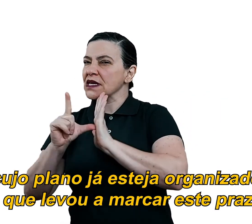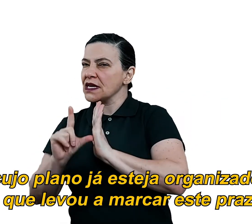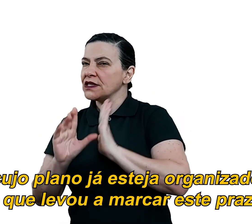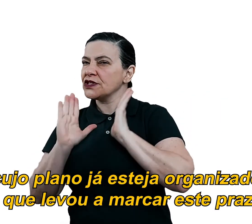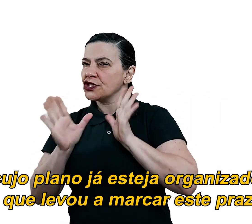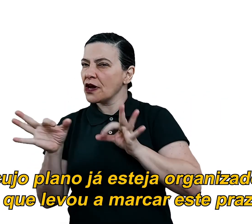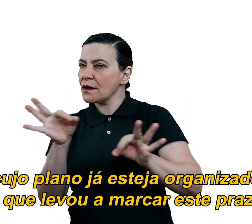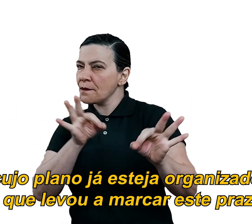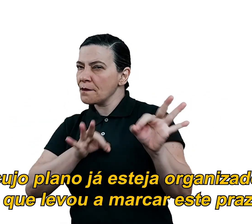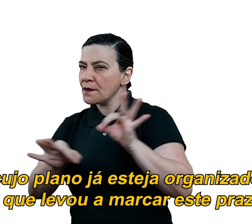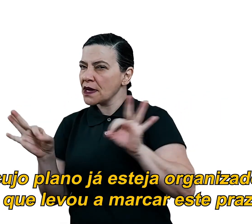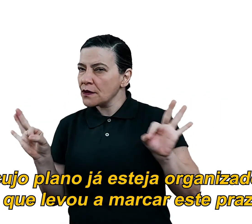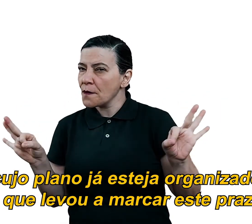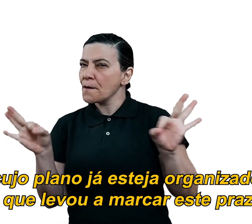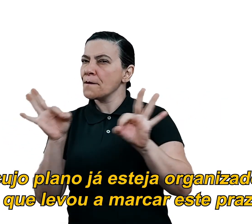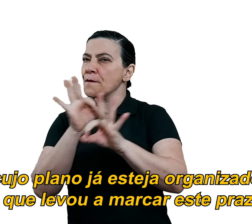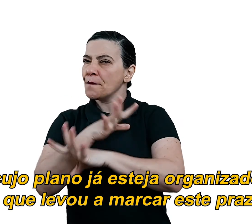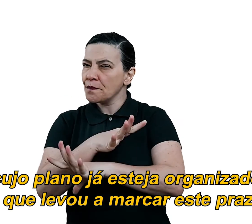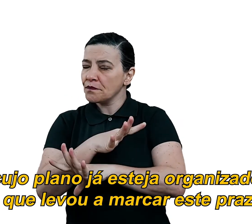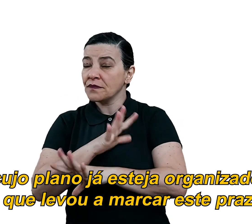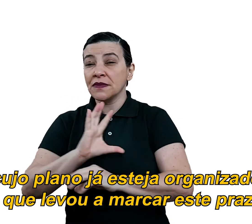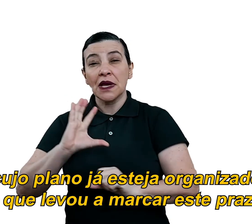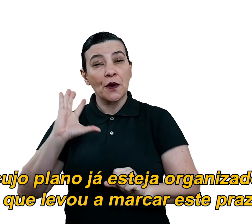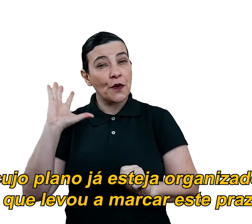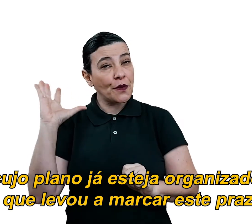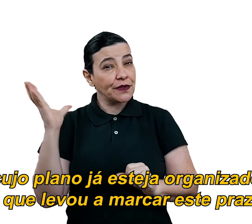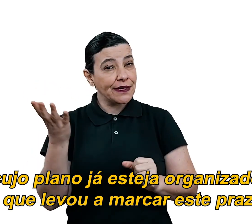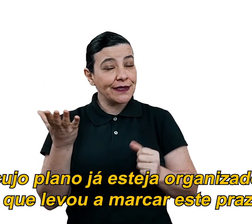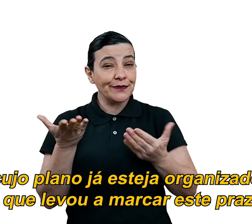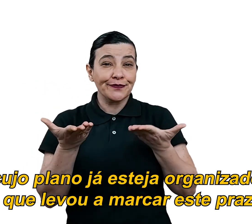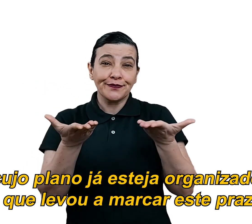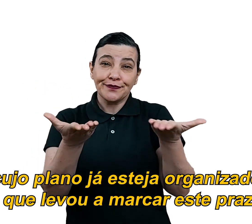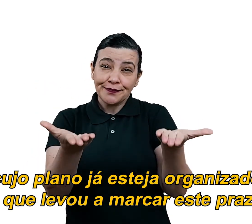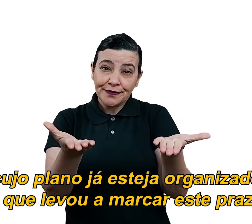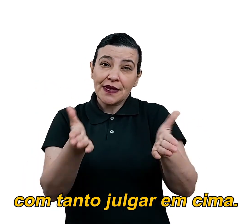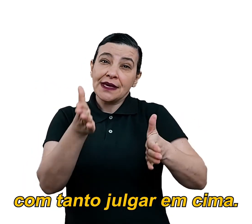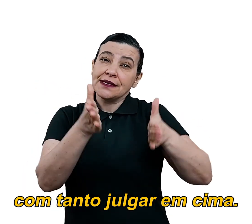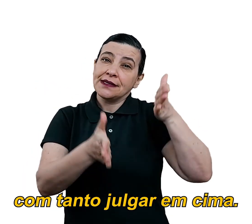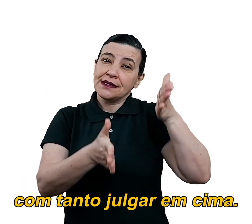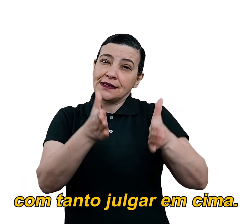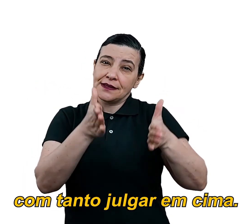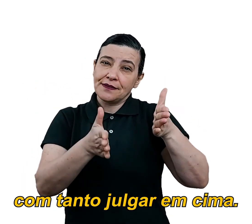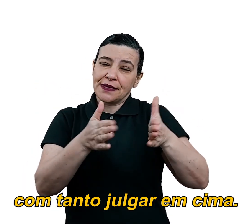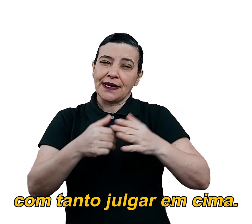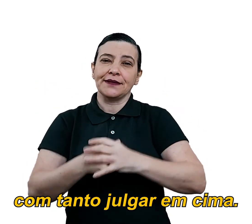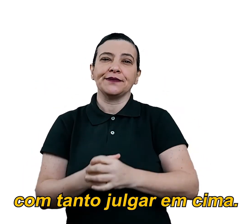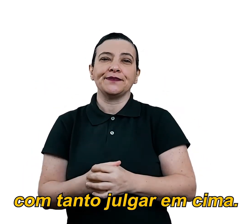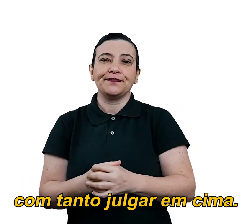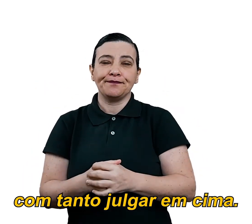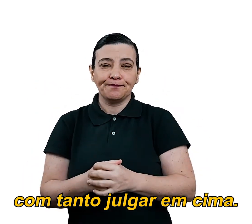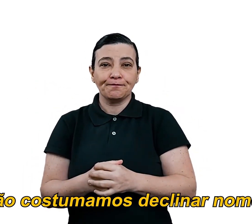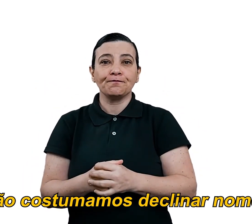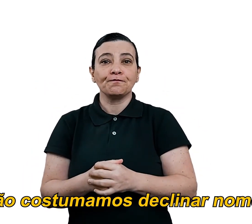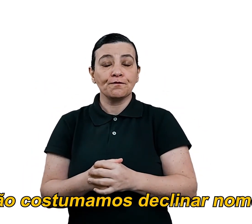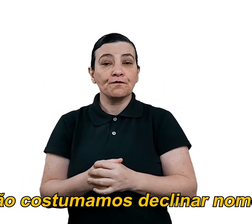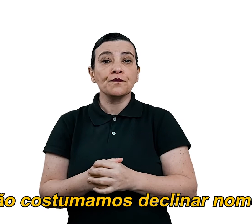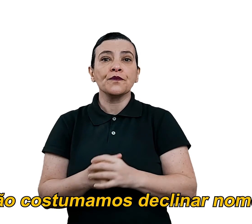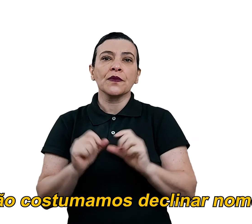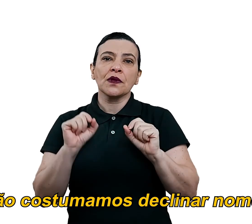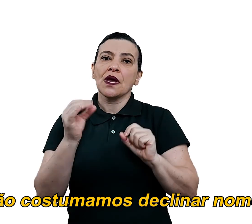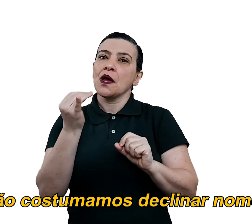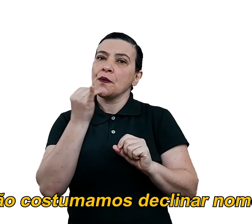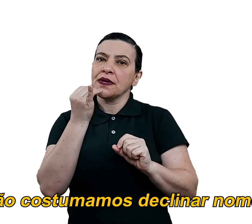plano já esteja organizado e que levou-a a marcar esse prazo com tanto jogar em cima.